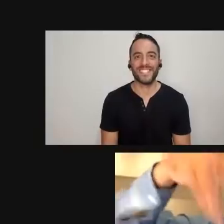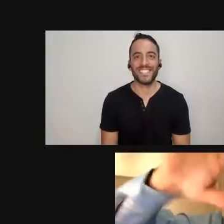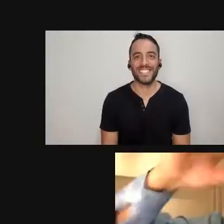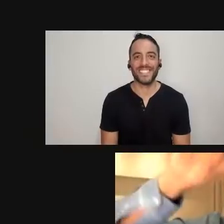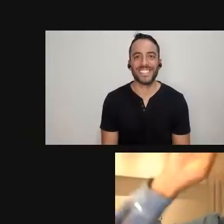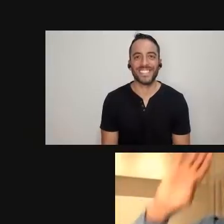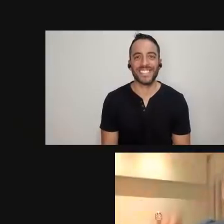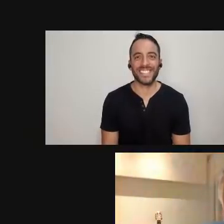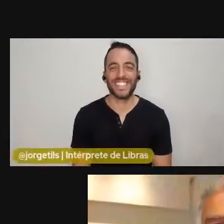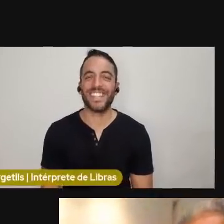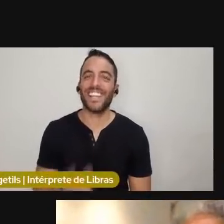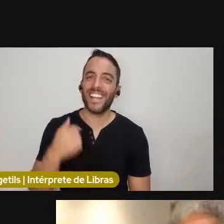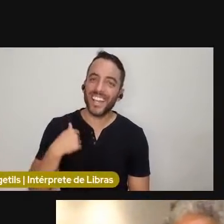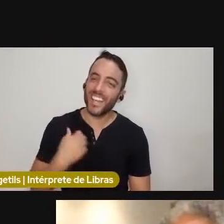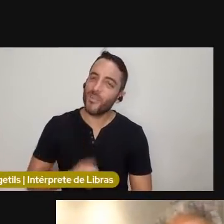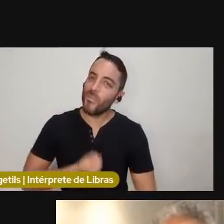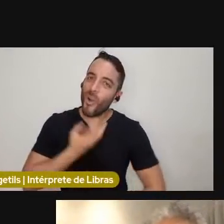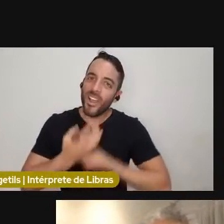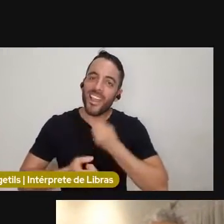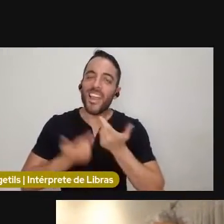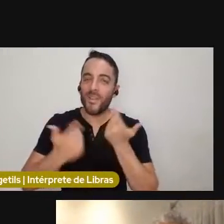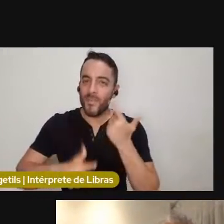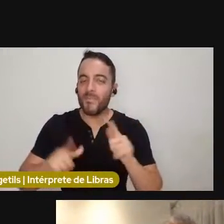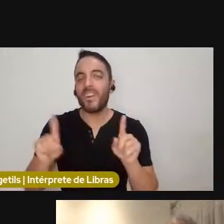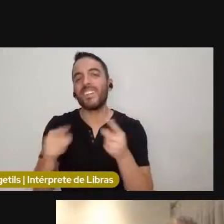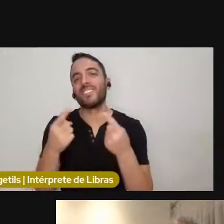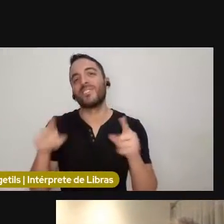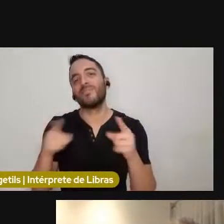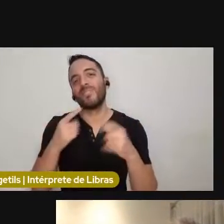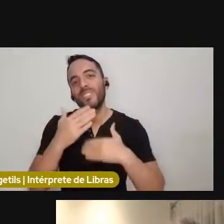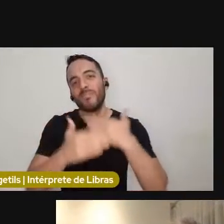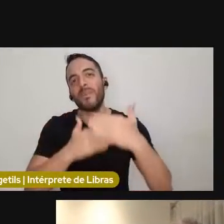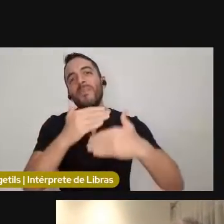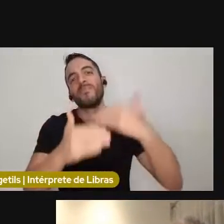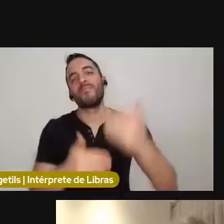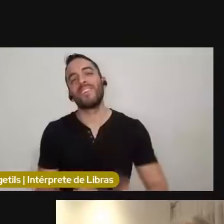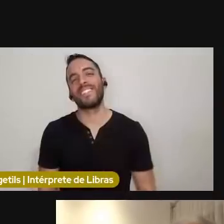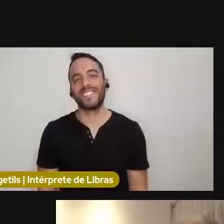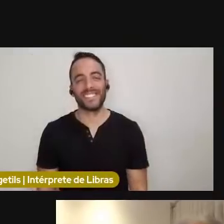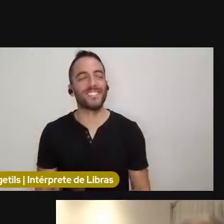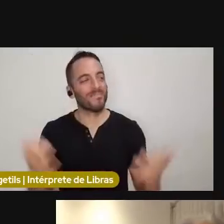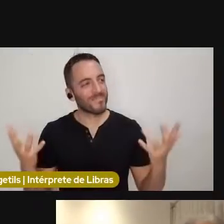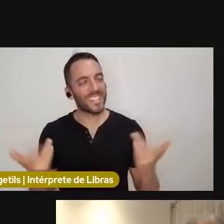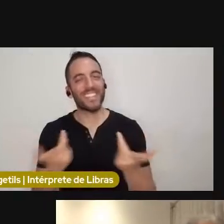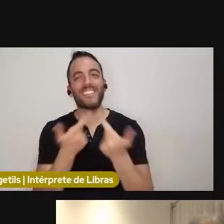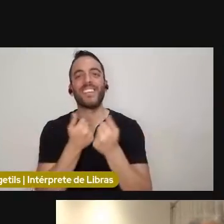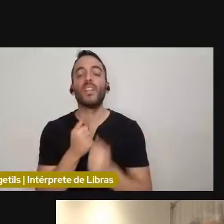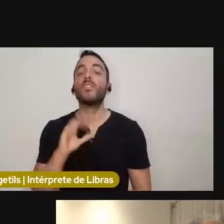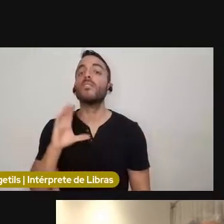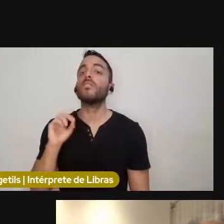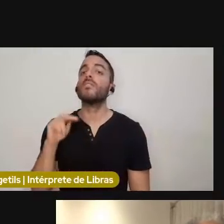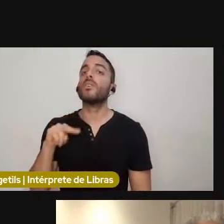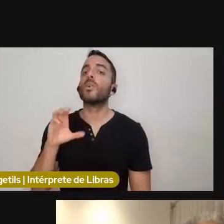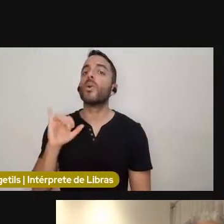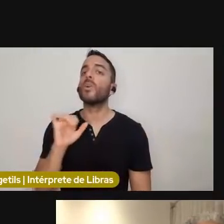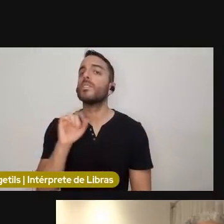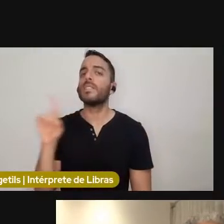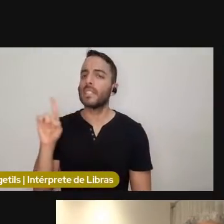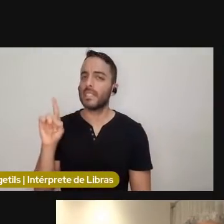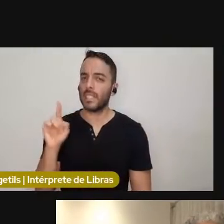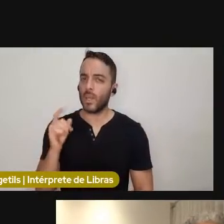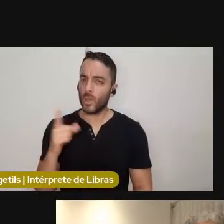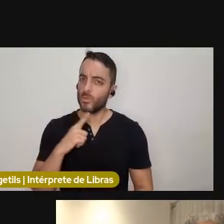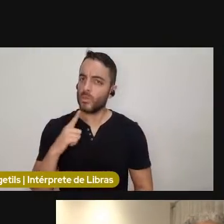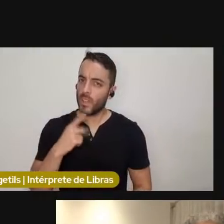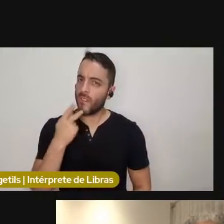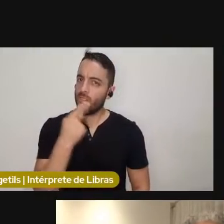levei avante um poema e uma canção. É, maravilhoso. Conceição, você tem uma questão para colocar